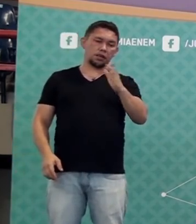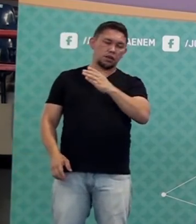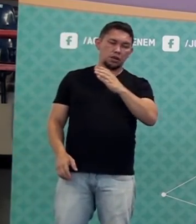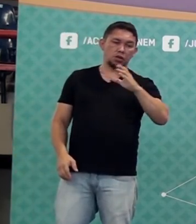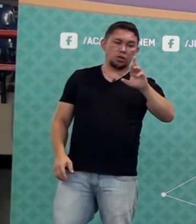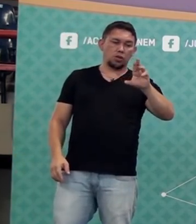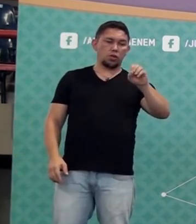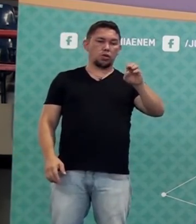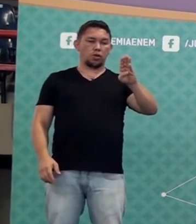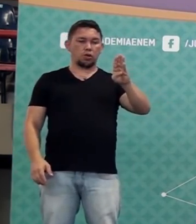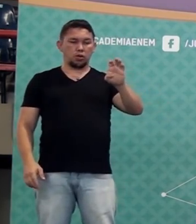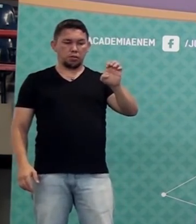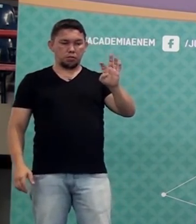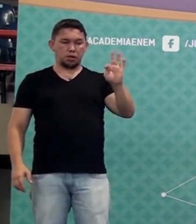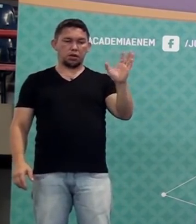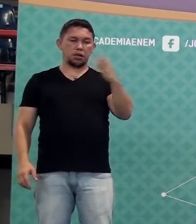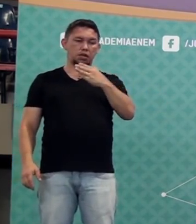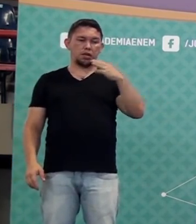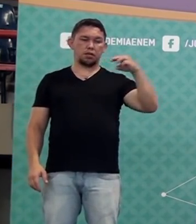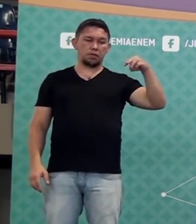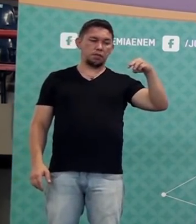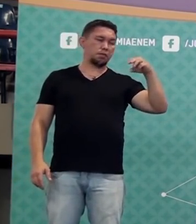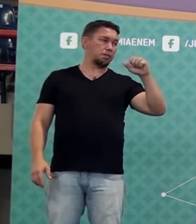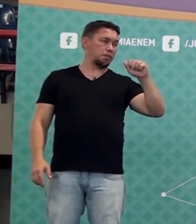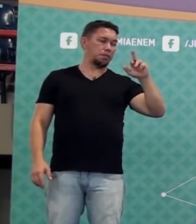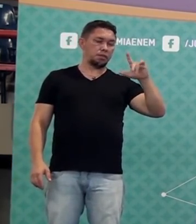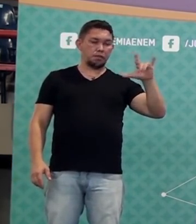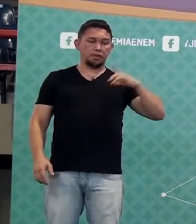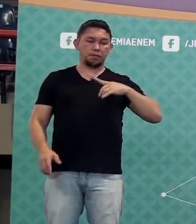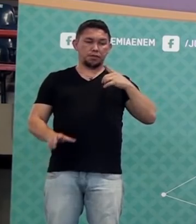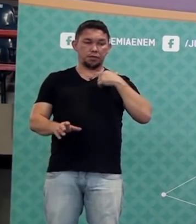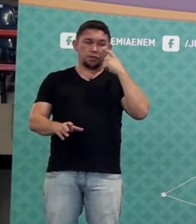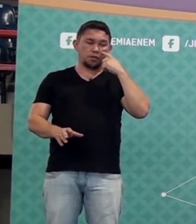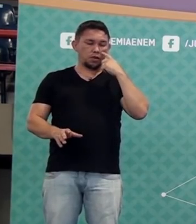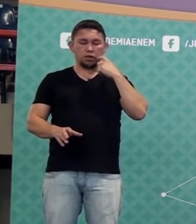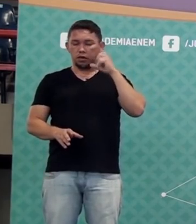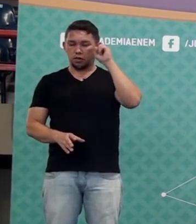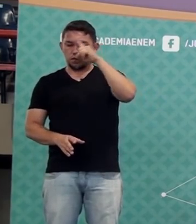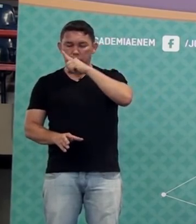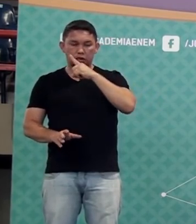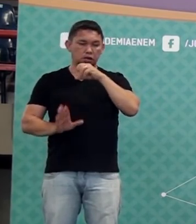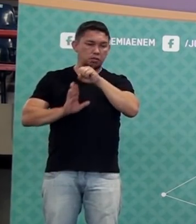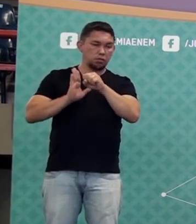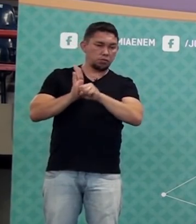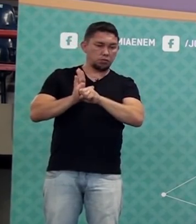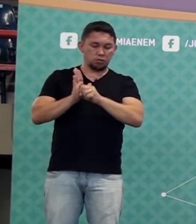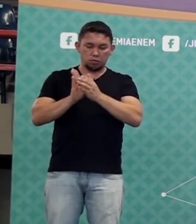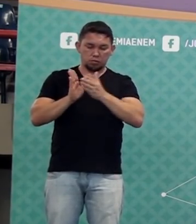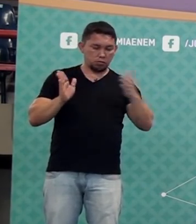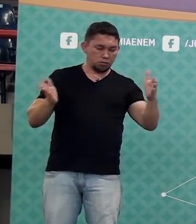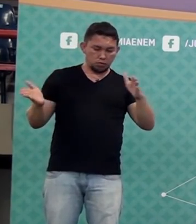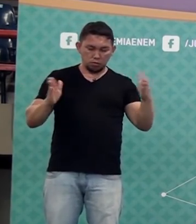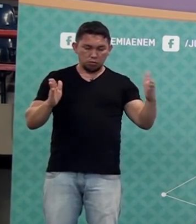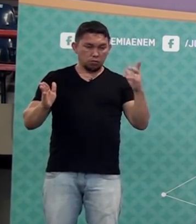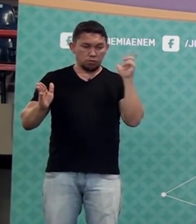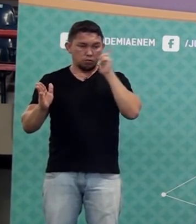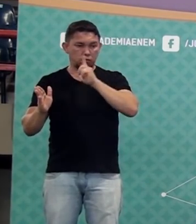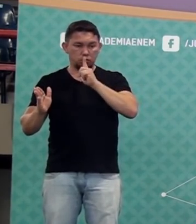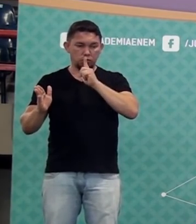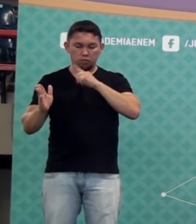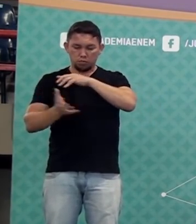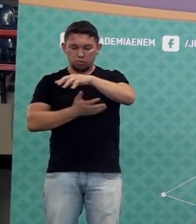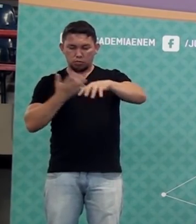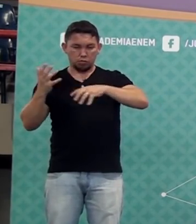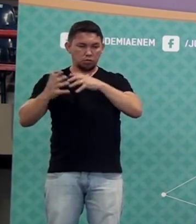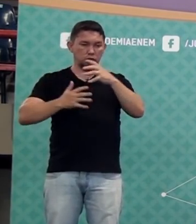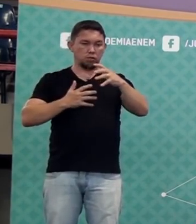Hobsbawm aí? Uma das ironias desse estranho século é que o resultado mais duradouro da Revolução de